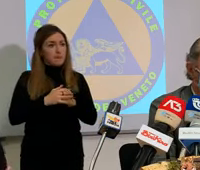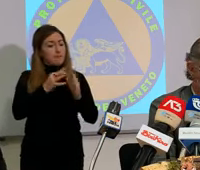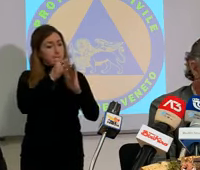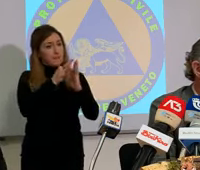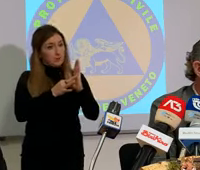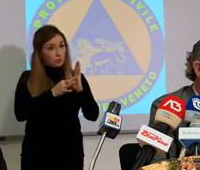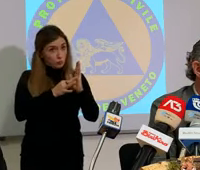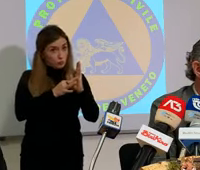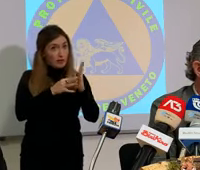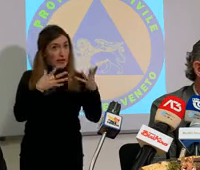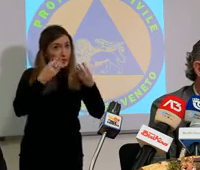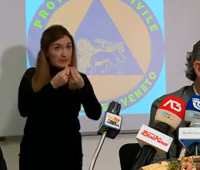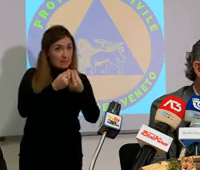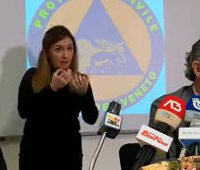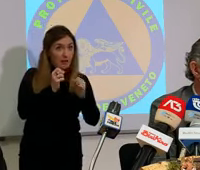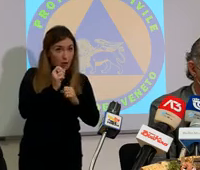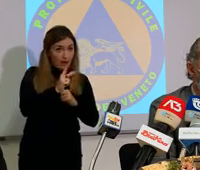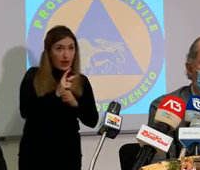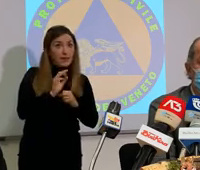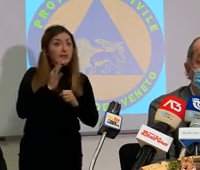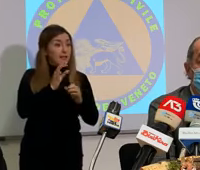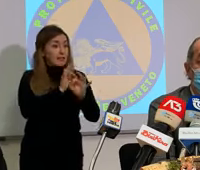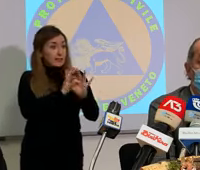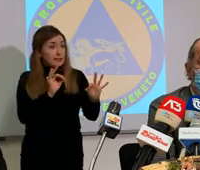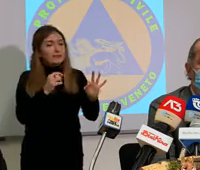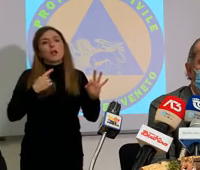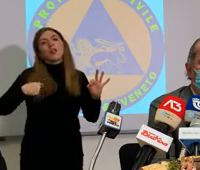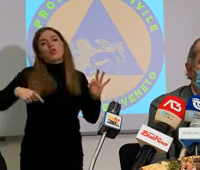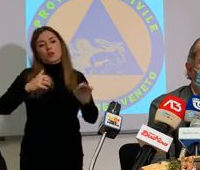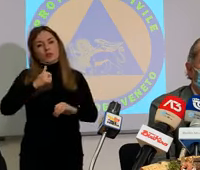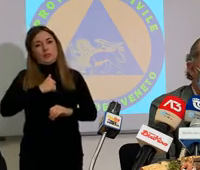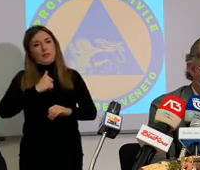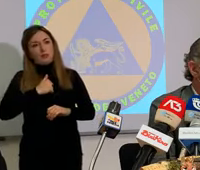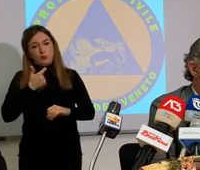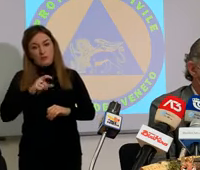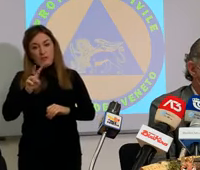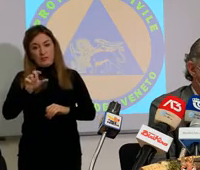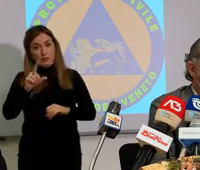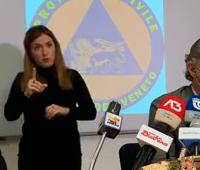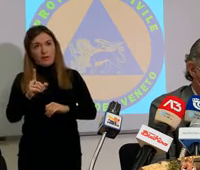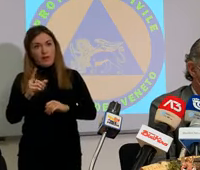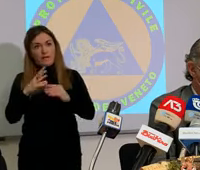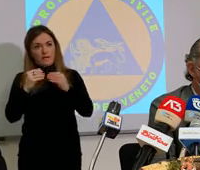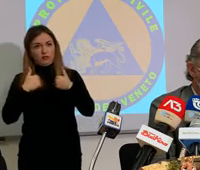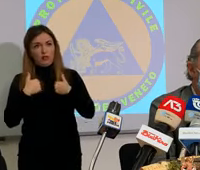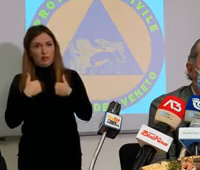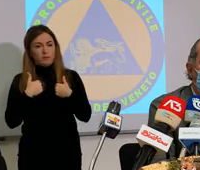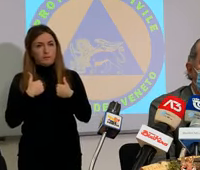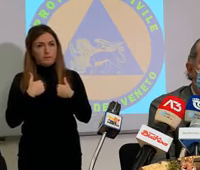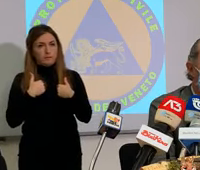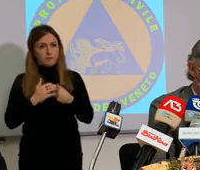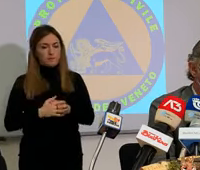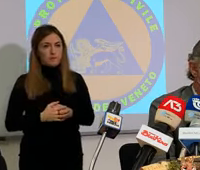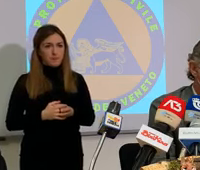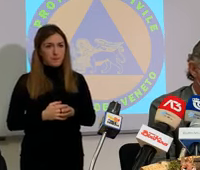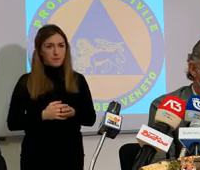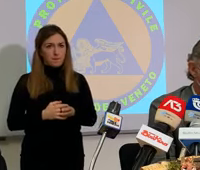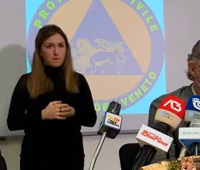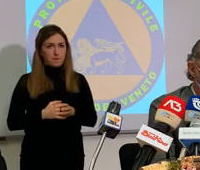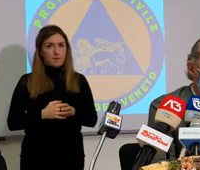direttamente visto considerato che i fine settimana sia vicino c'è una incontrovertibile che questo